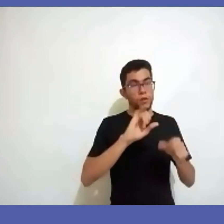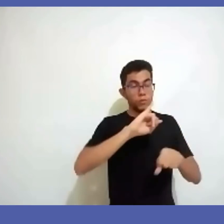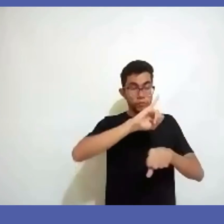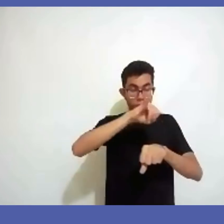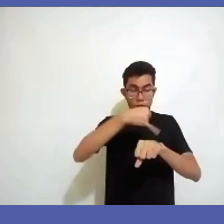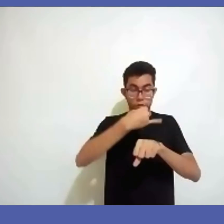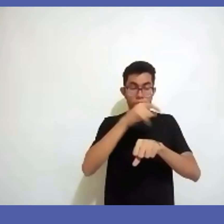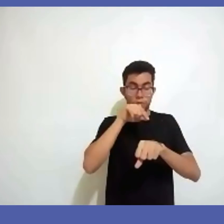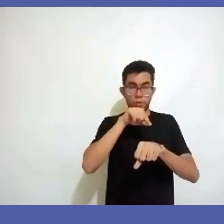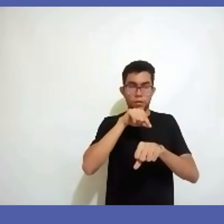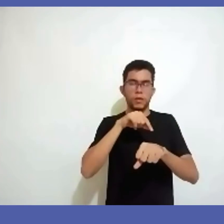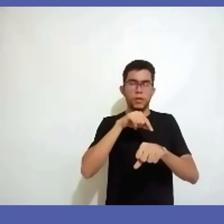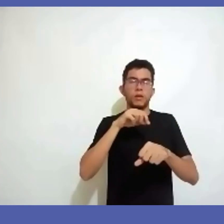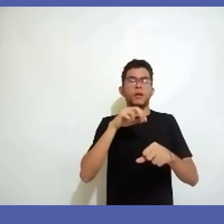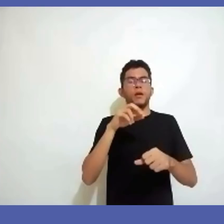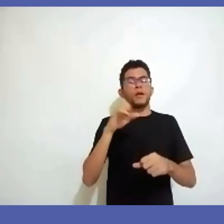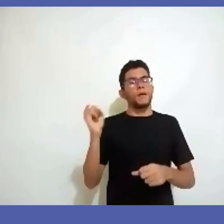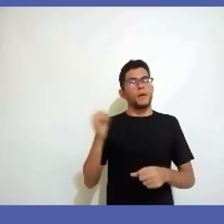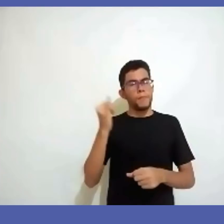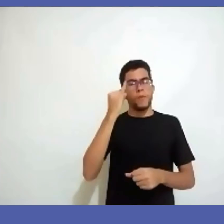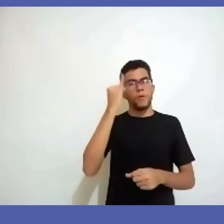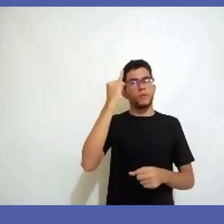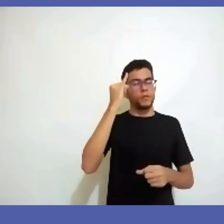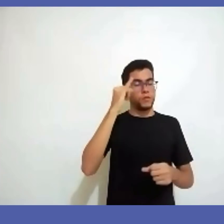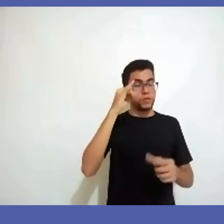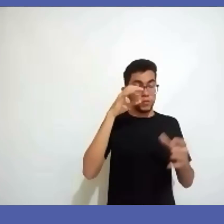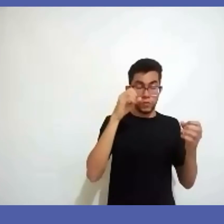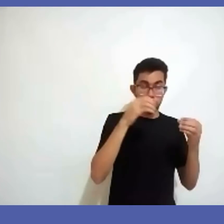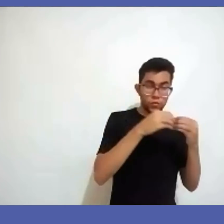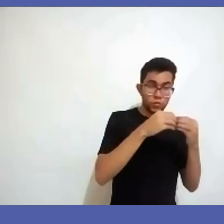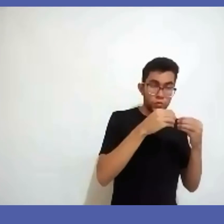né, nas mãos de Israel, mas não tem o templo.